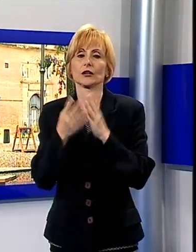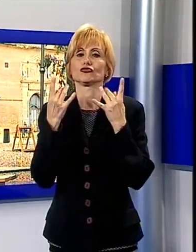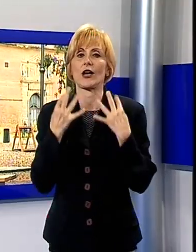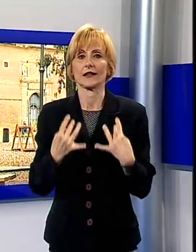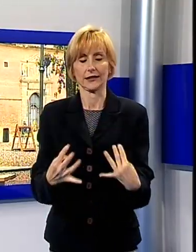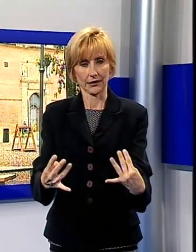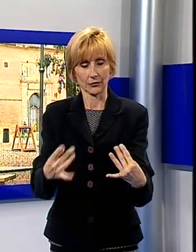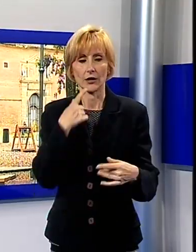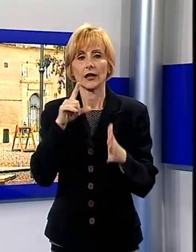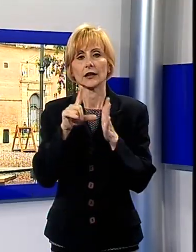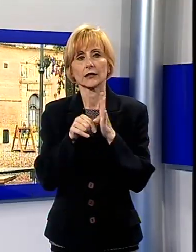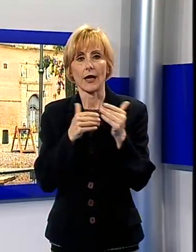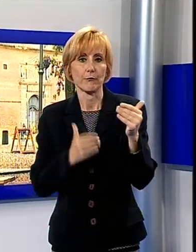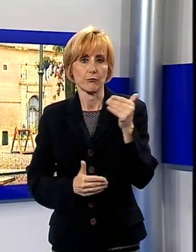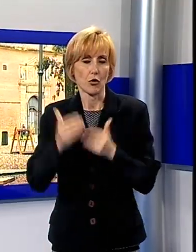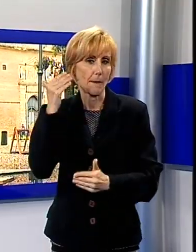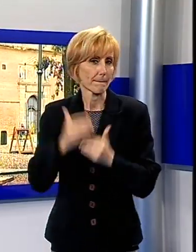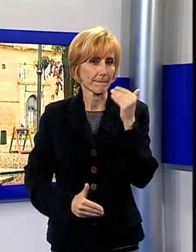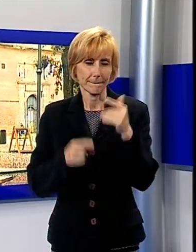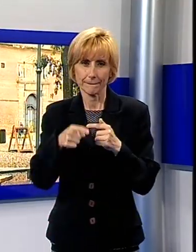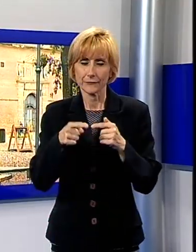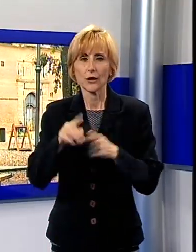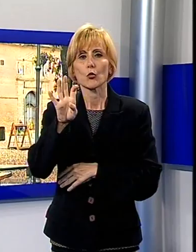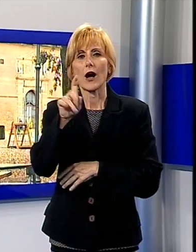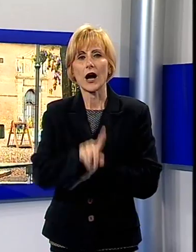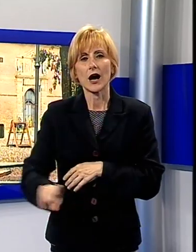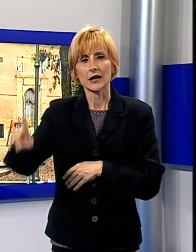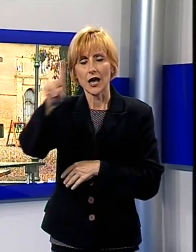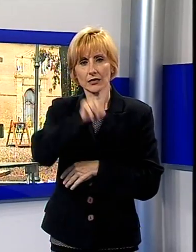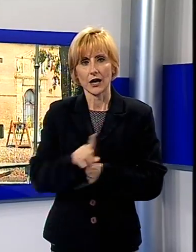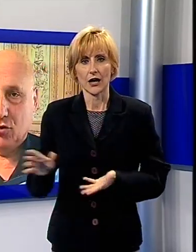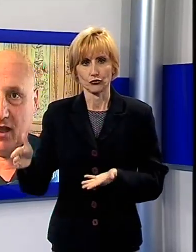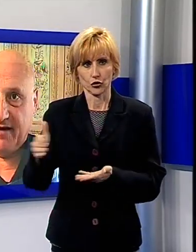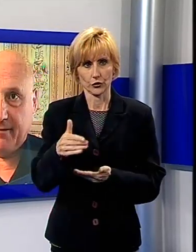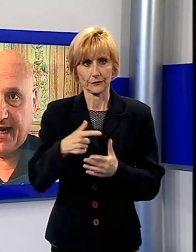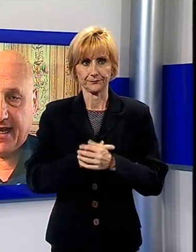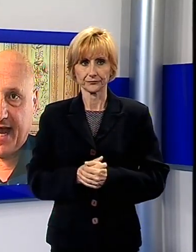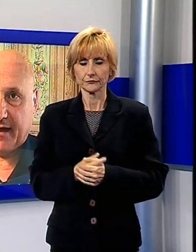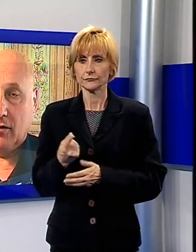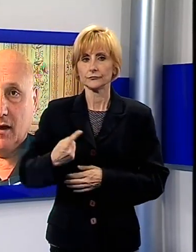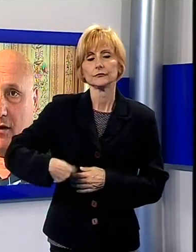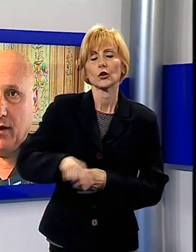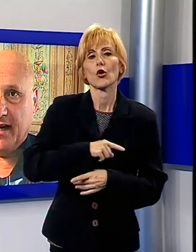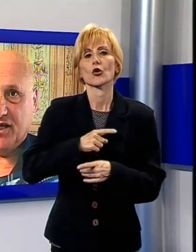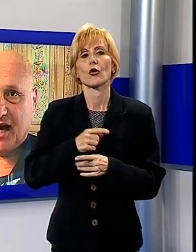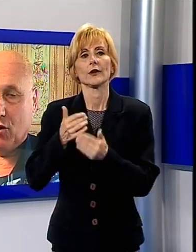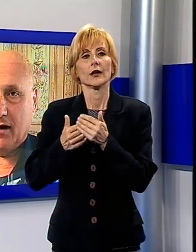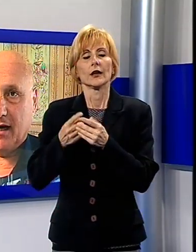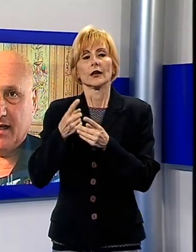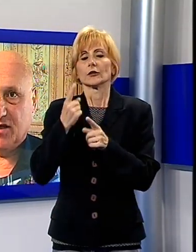massimo fissato per la raccolta fondi è di 40 giorni. Per noi nessuno deve rimanere indietro, quindi diciamo il